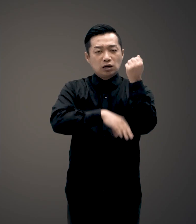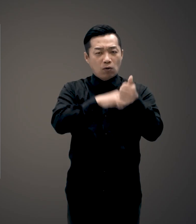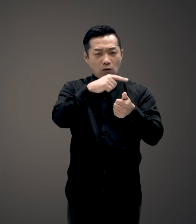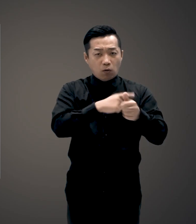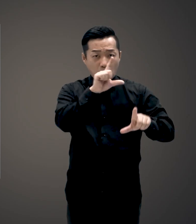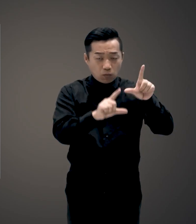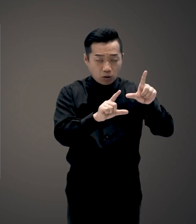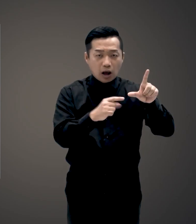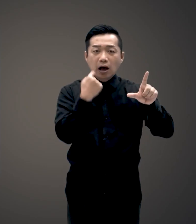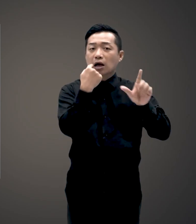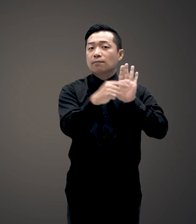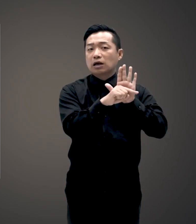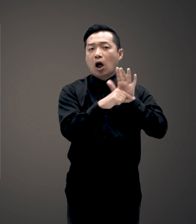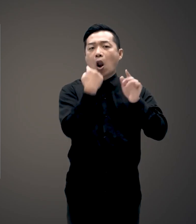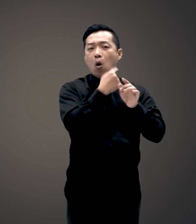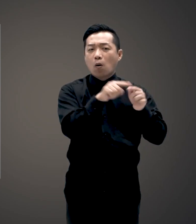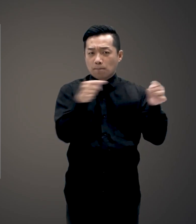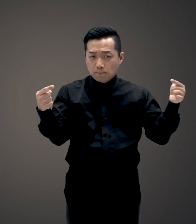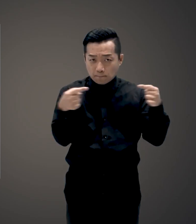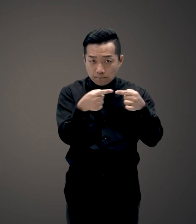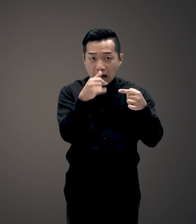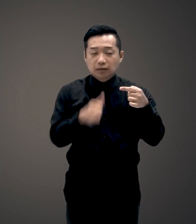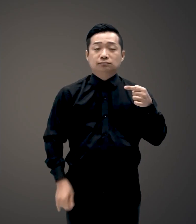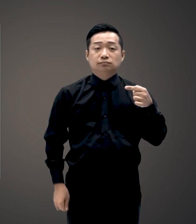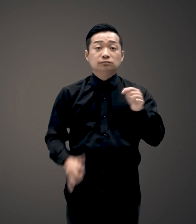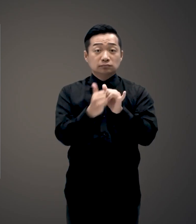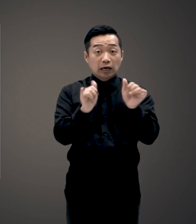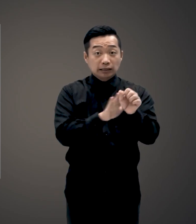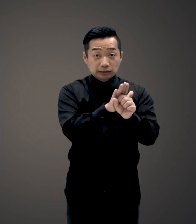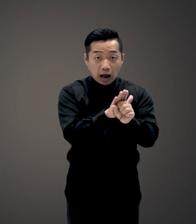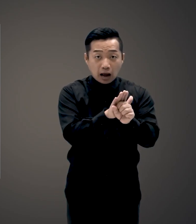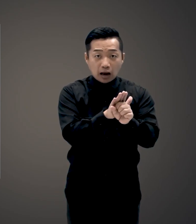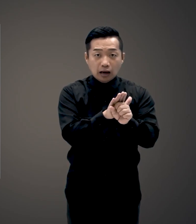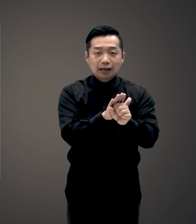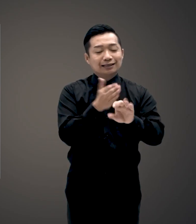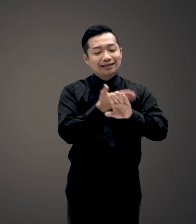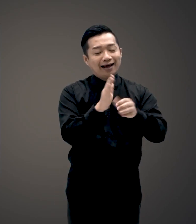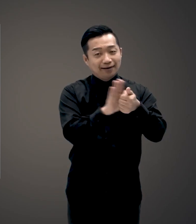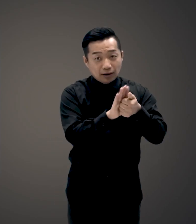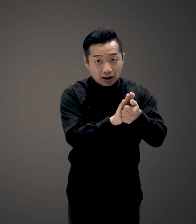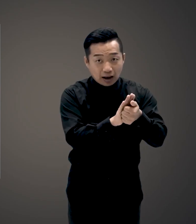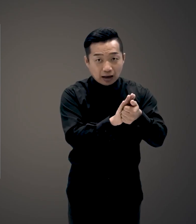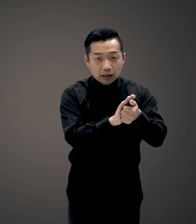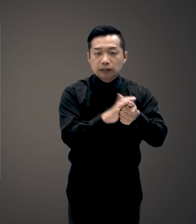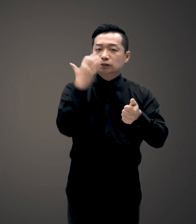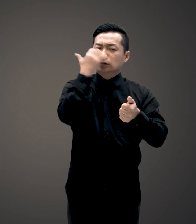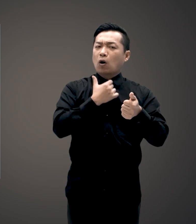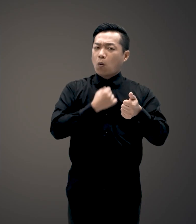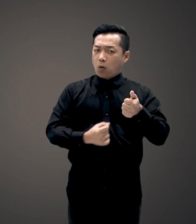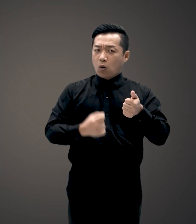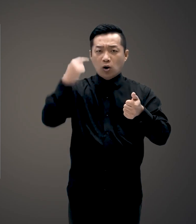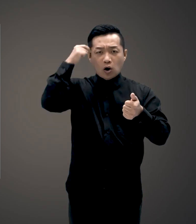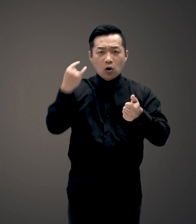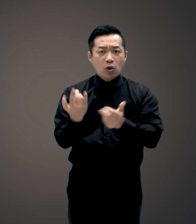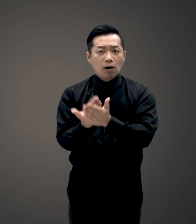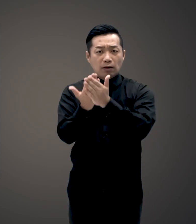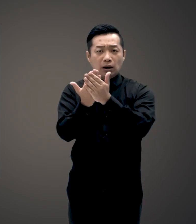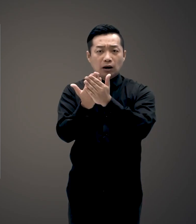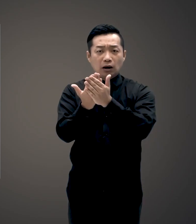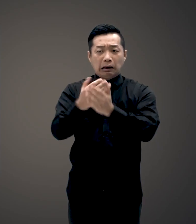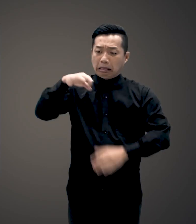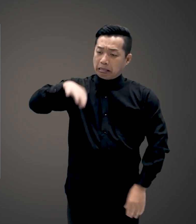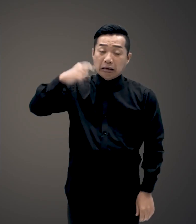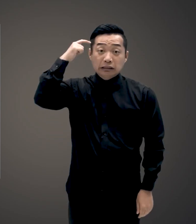있다. 인간의 사랑이나 이타심을 성적 충동이나 뇌의 진화로 치부한다면 더 이상 우리는 인간의